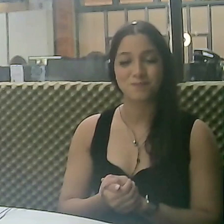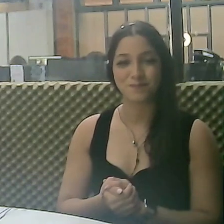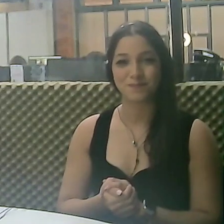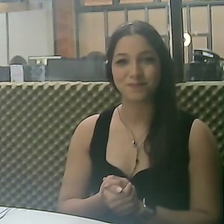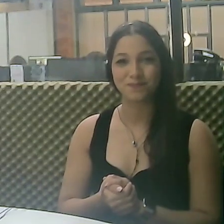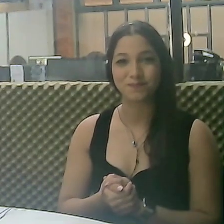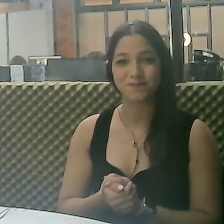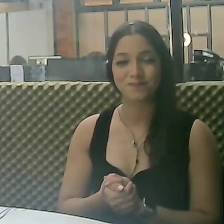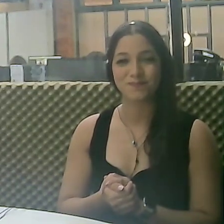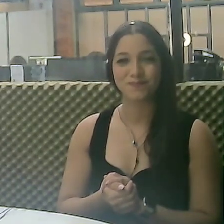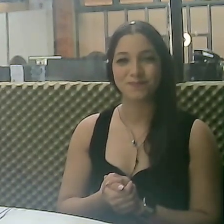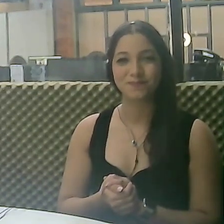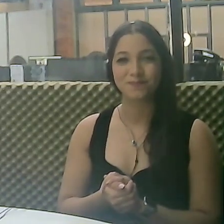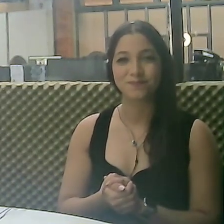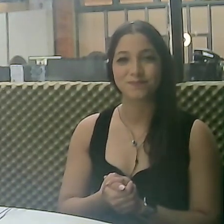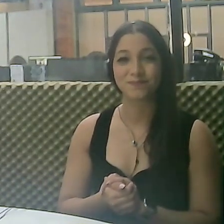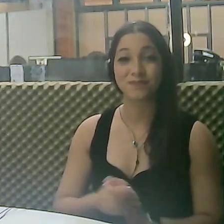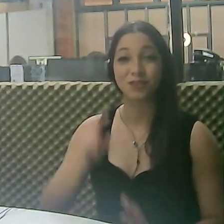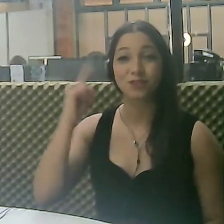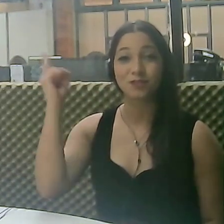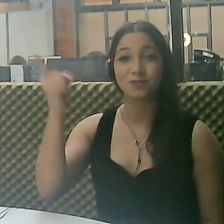Uberlândia.